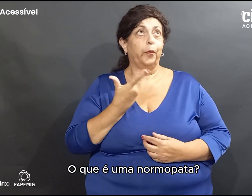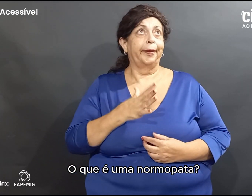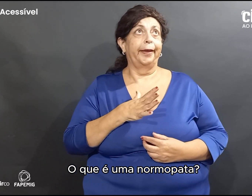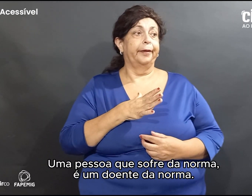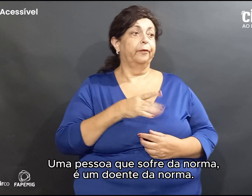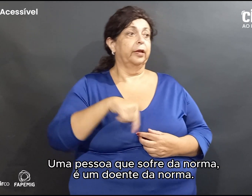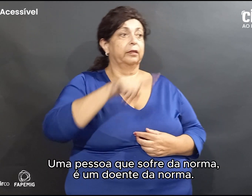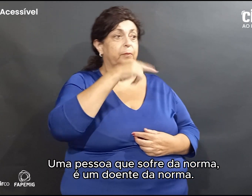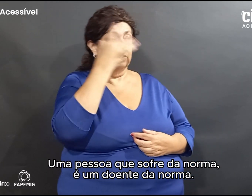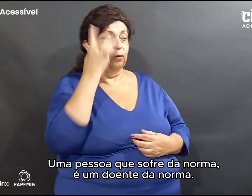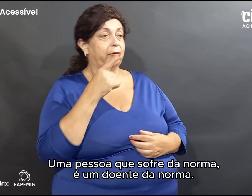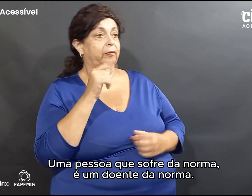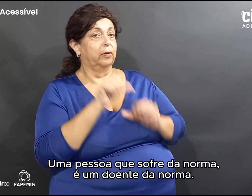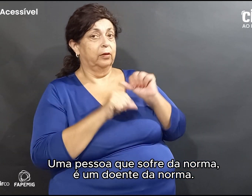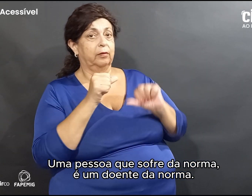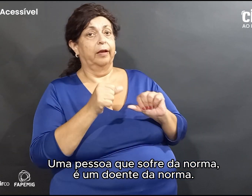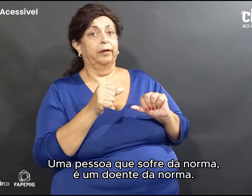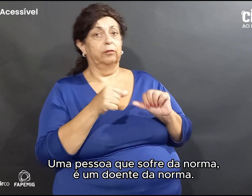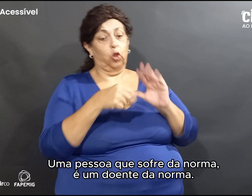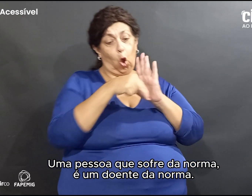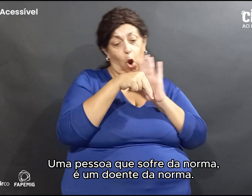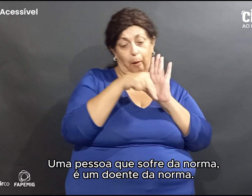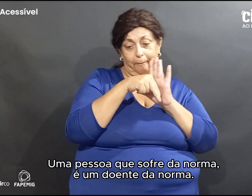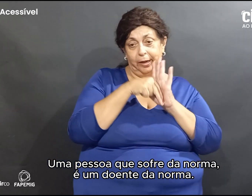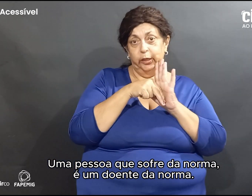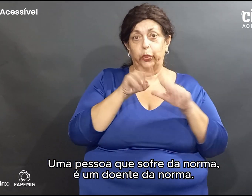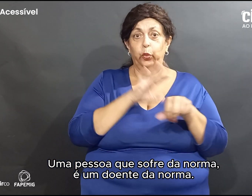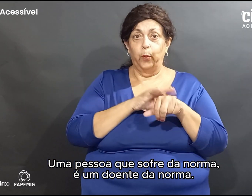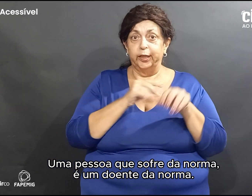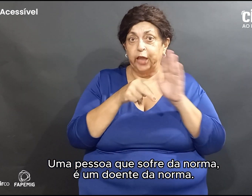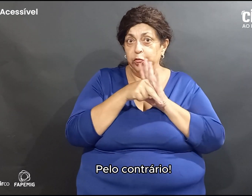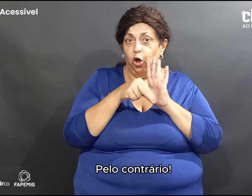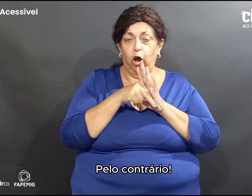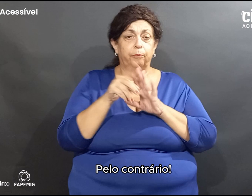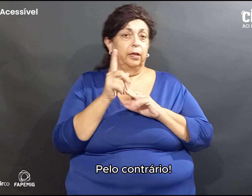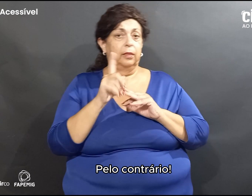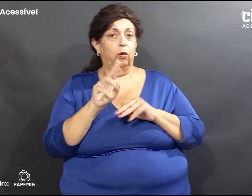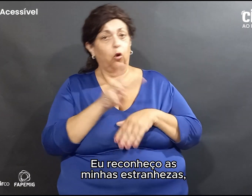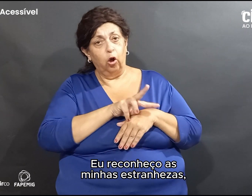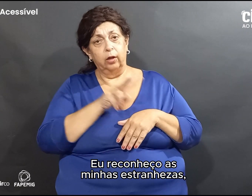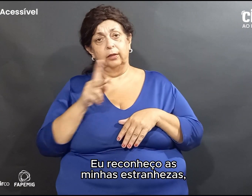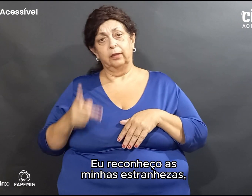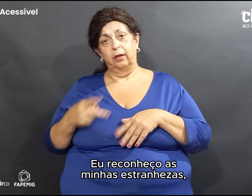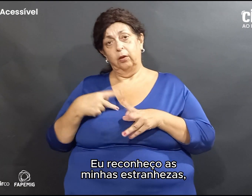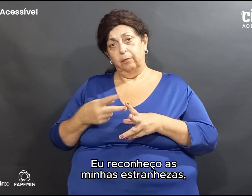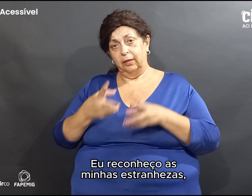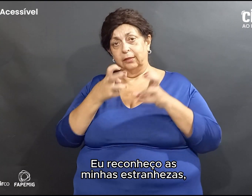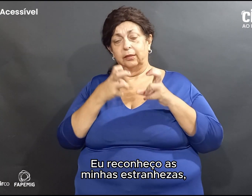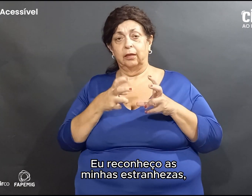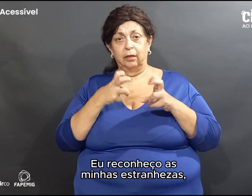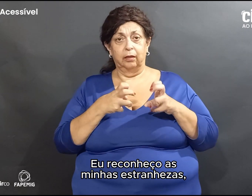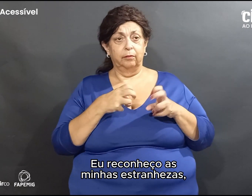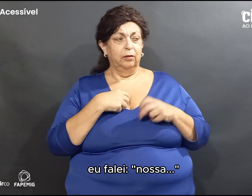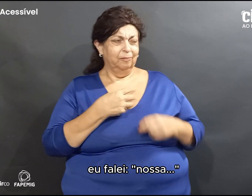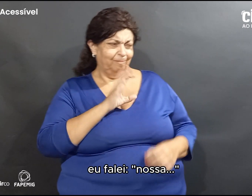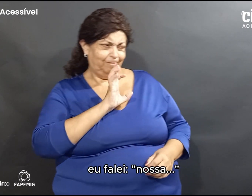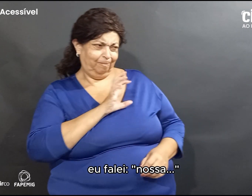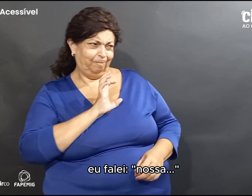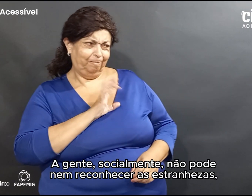normopata? Uma pessoa que sofre da norma. É um doente da norma, né? Pelo contrário, eu reconheço as minhas estranhezas. Eu falei, nossa, a